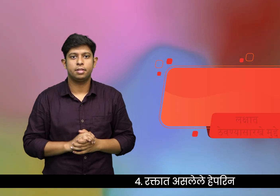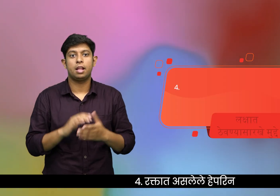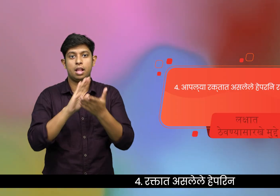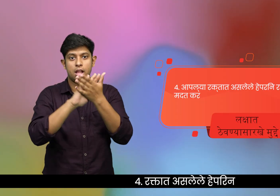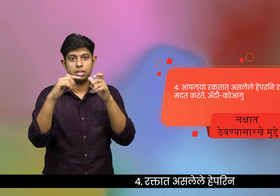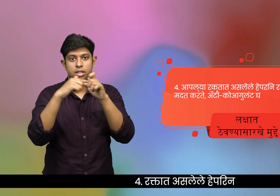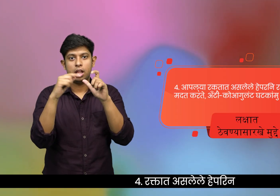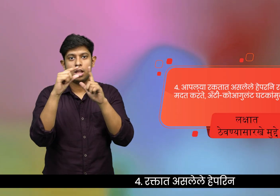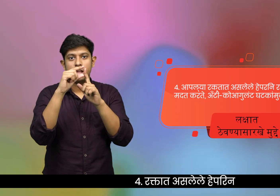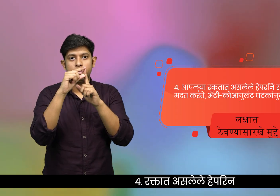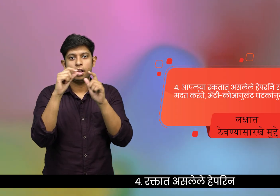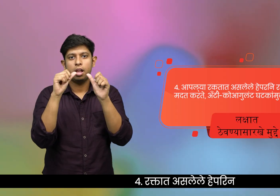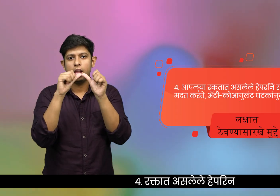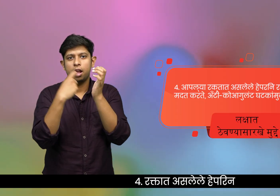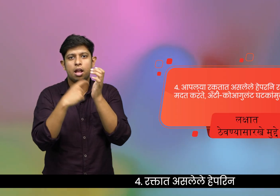चौथं, रक्तात असलेल्या हॅपरिन